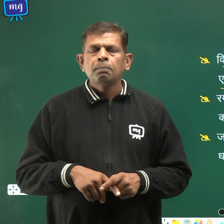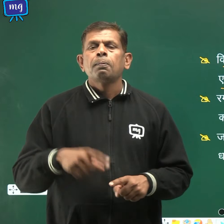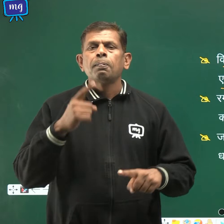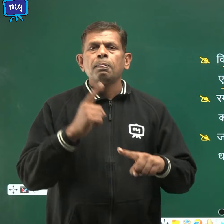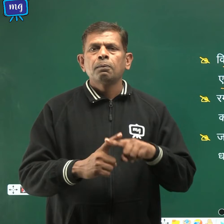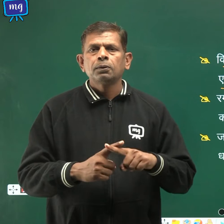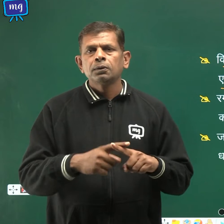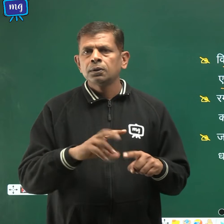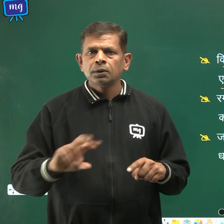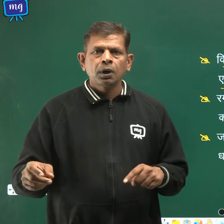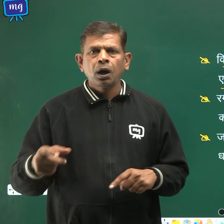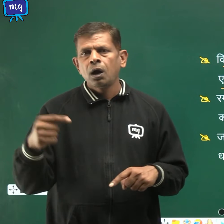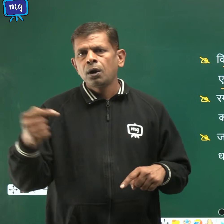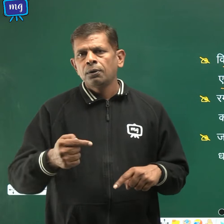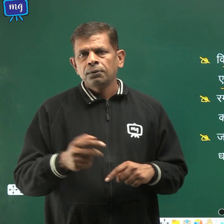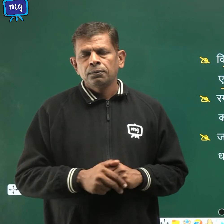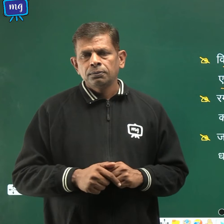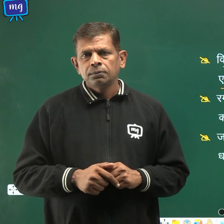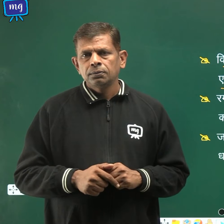पॉजिटिव या नेगेटिव